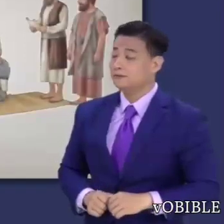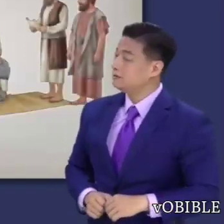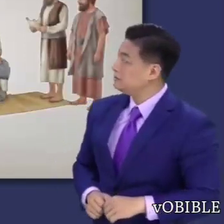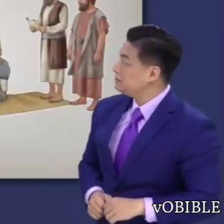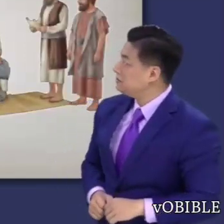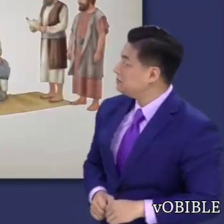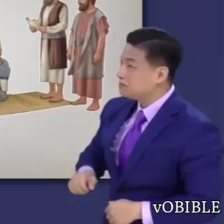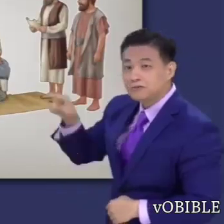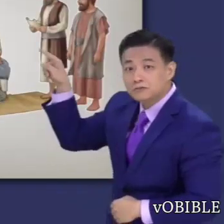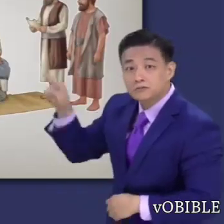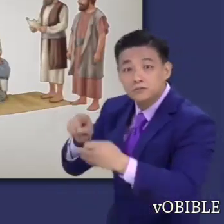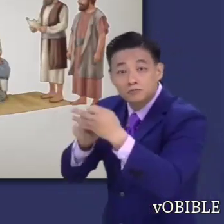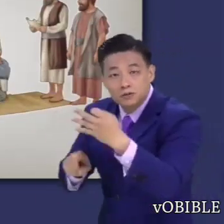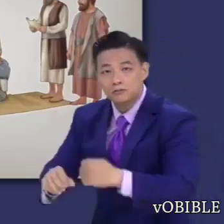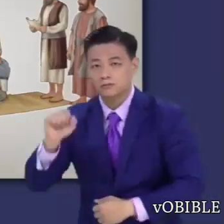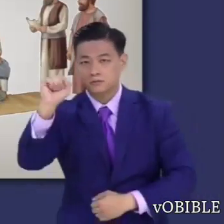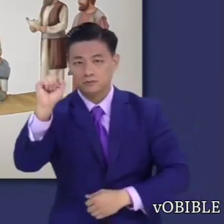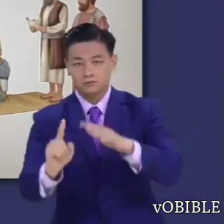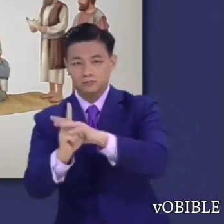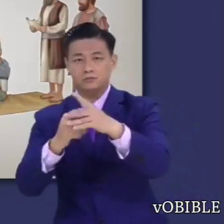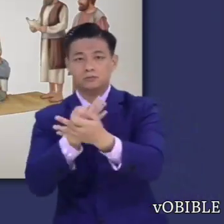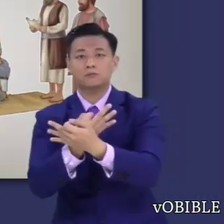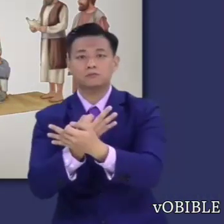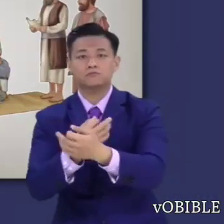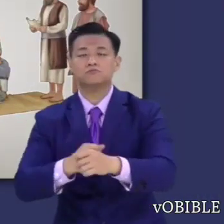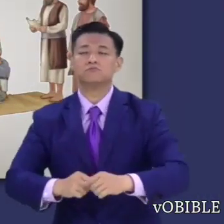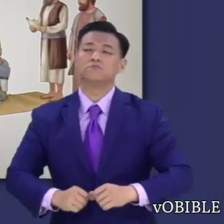狄特腓的态度却与该由截然相反。